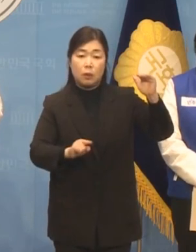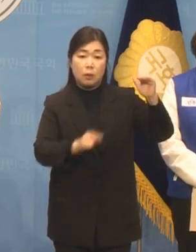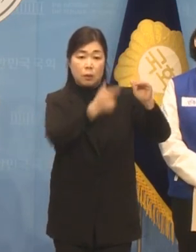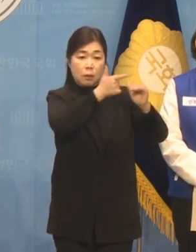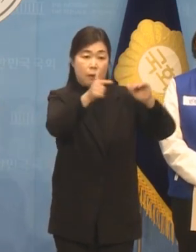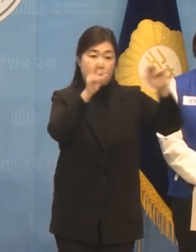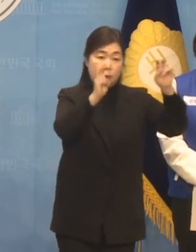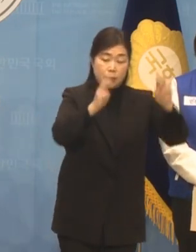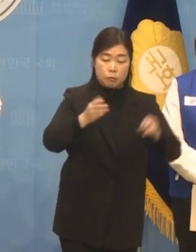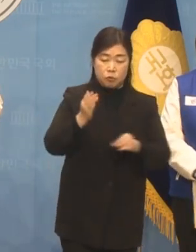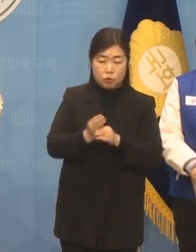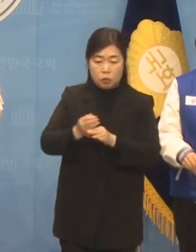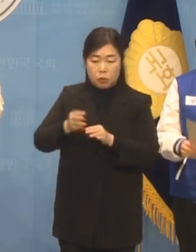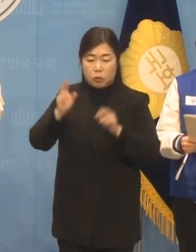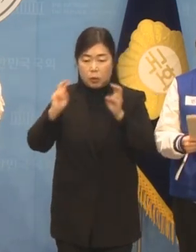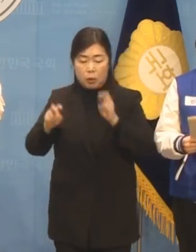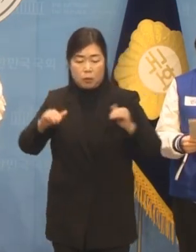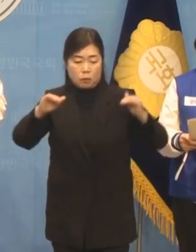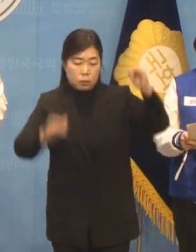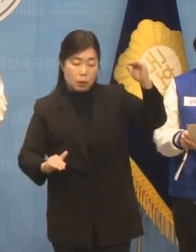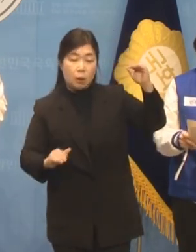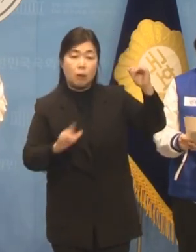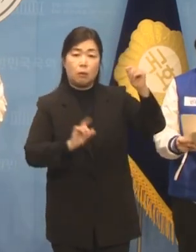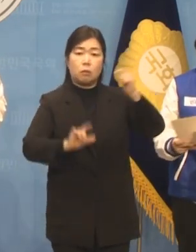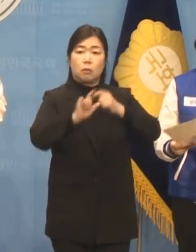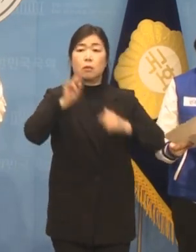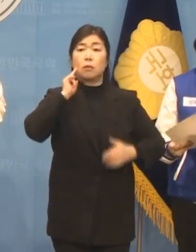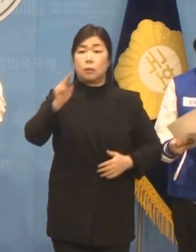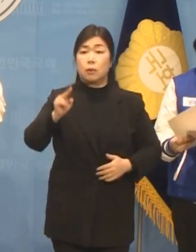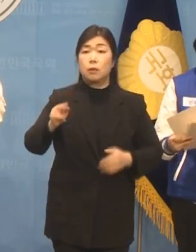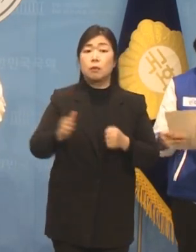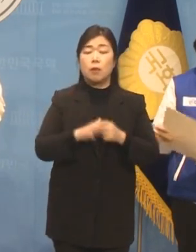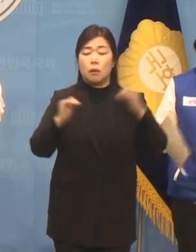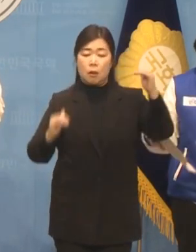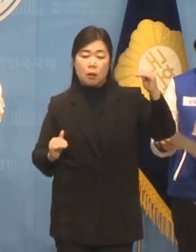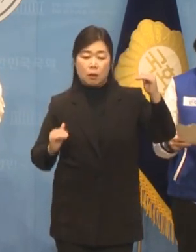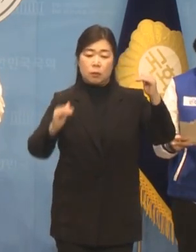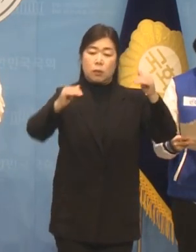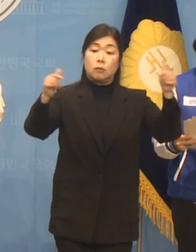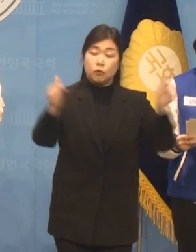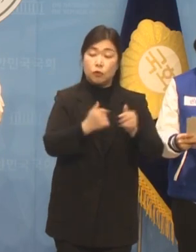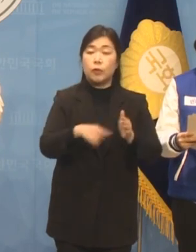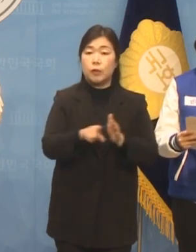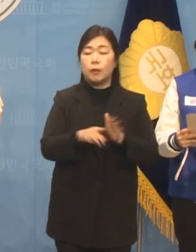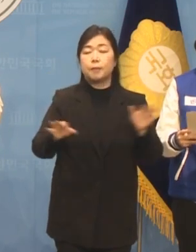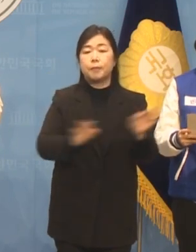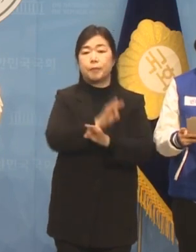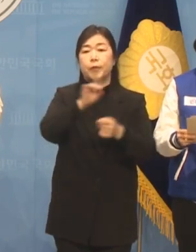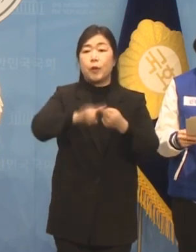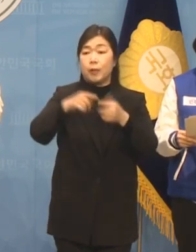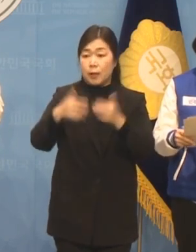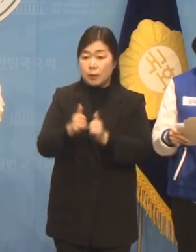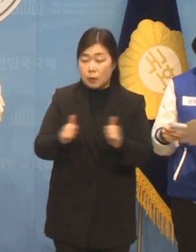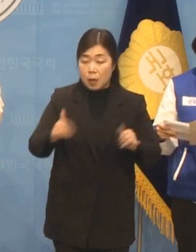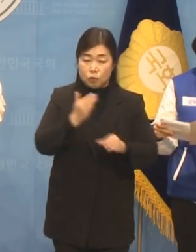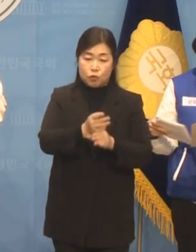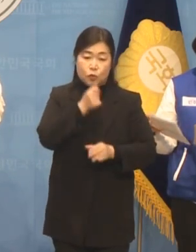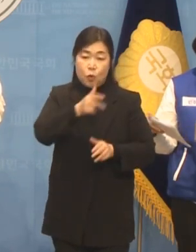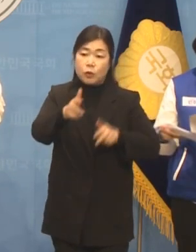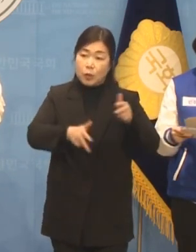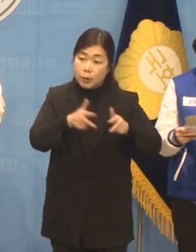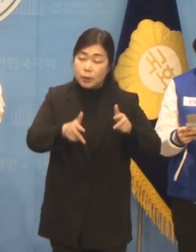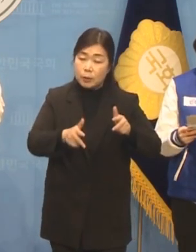사이의 격차들이 커지고 있는데 이런 부분들을 줄이기 위해서는 경제적 약자인 중소기업이나